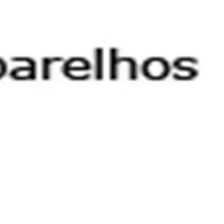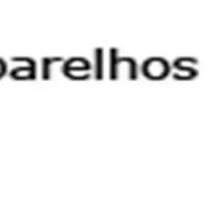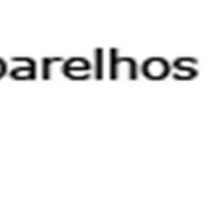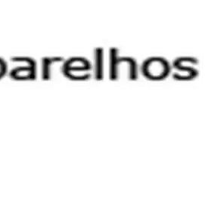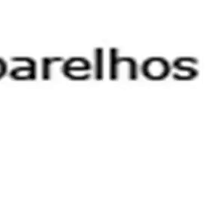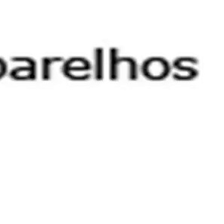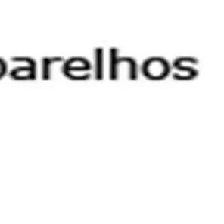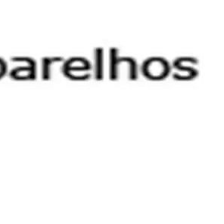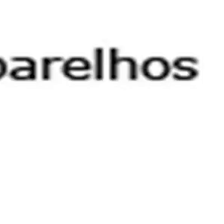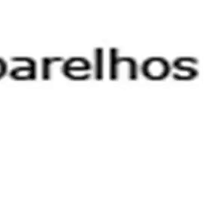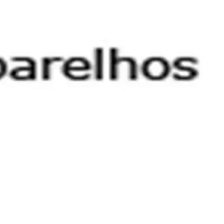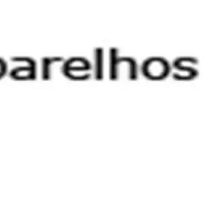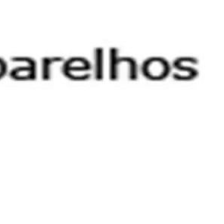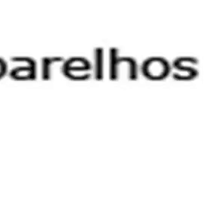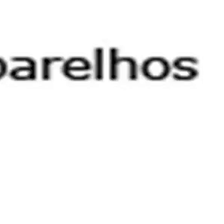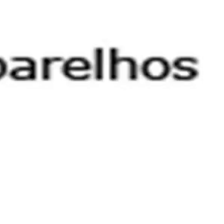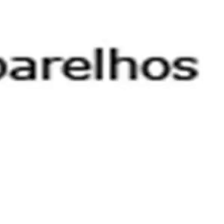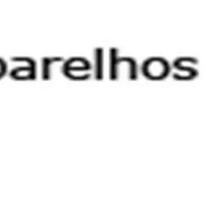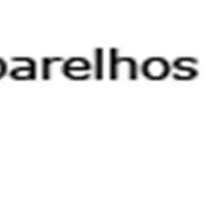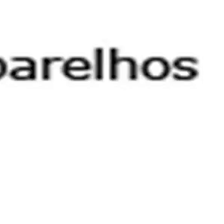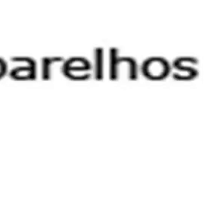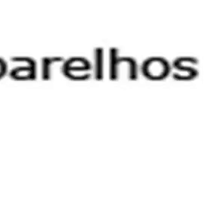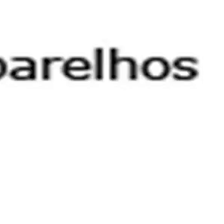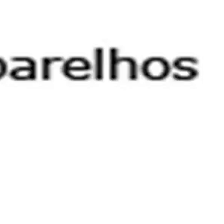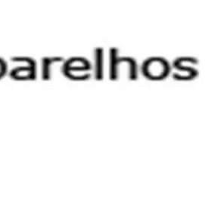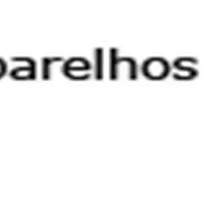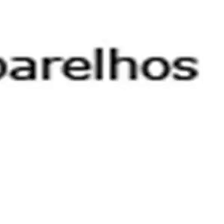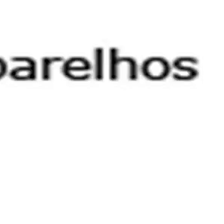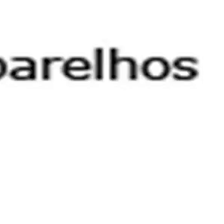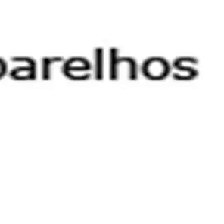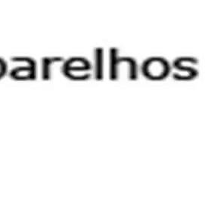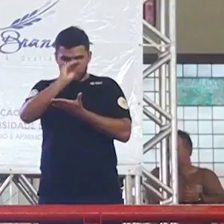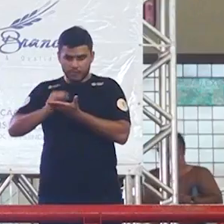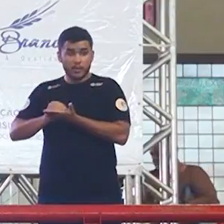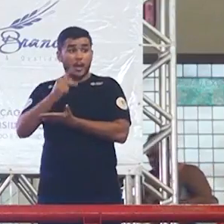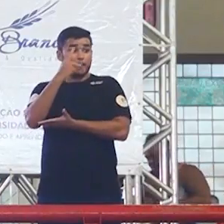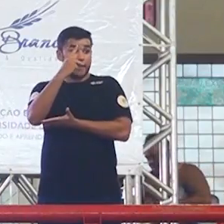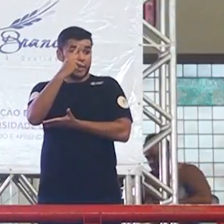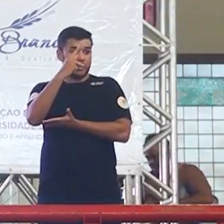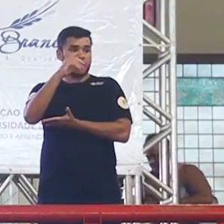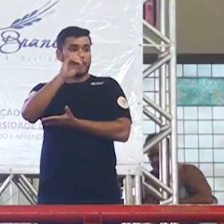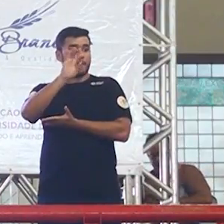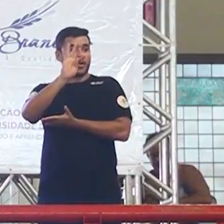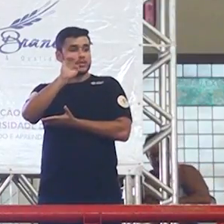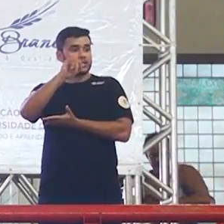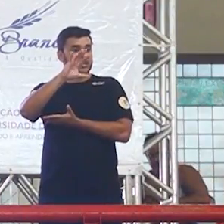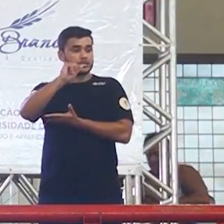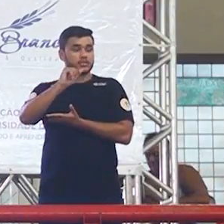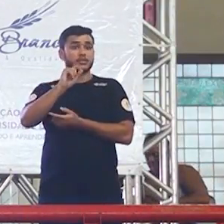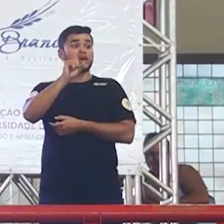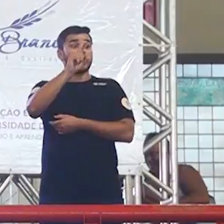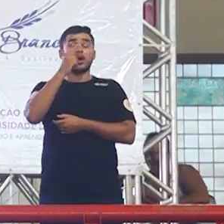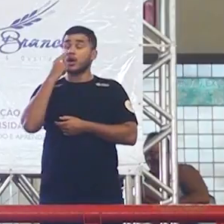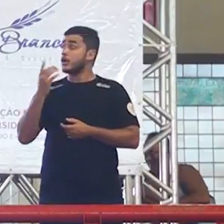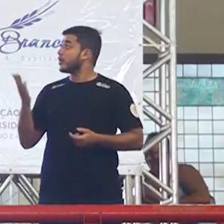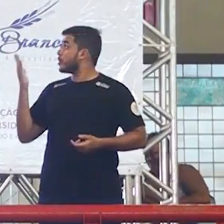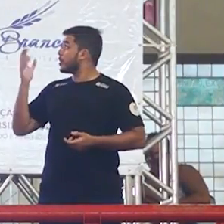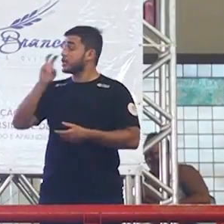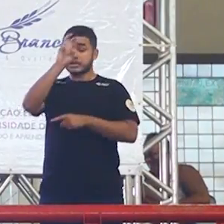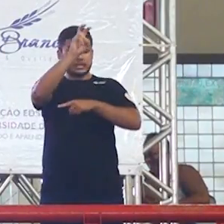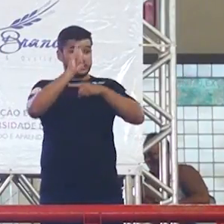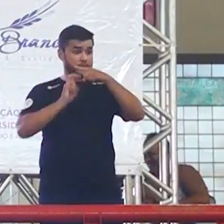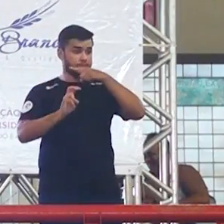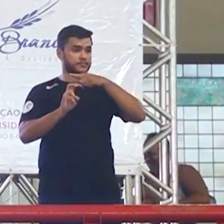Meus amores, se a potência é 100 e o U é 5, quanto é que vale a corrente?